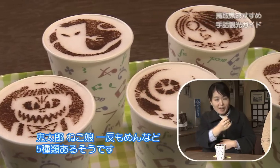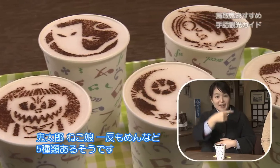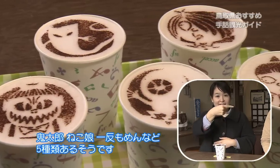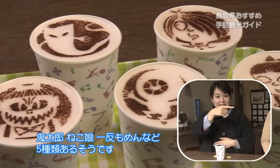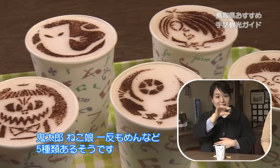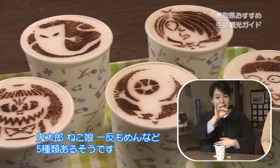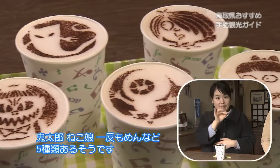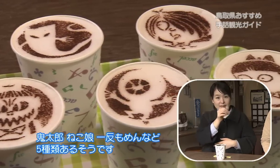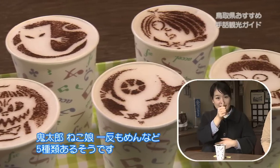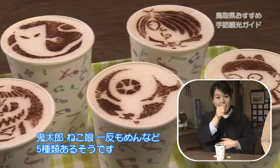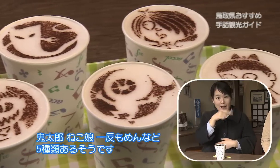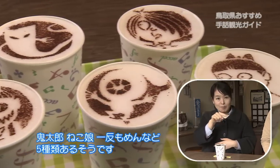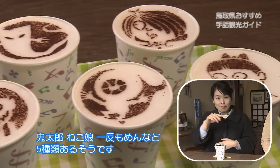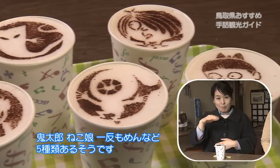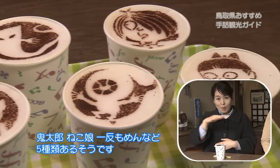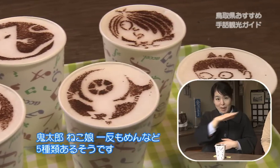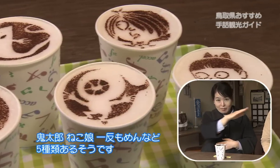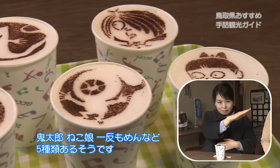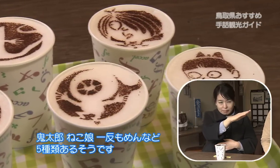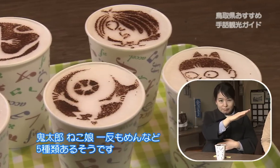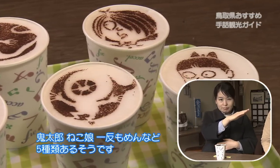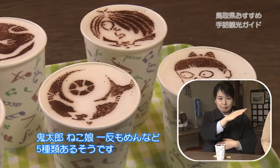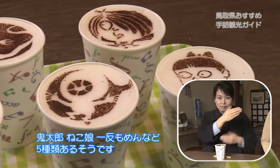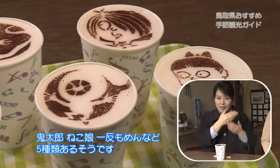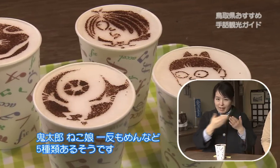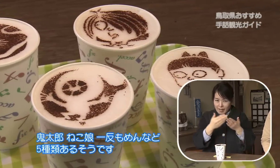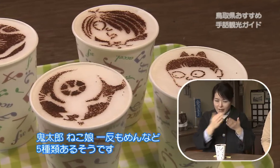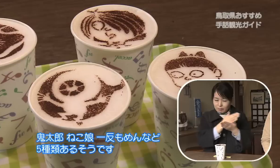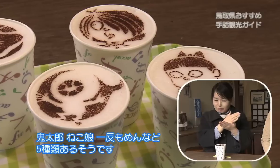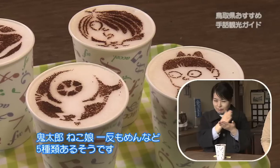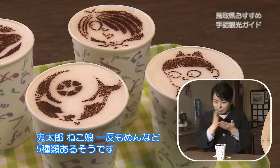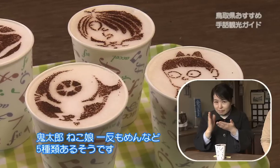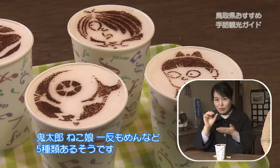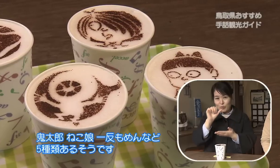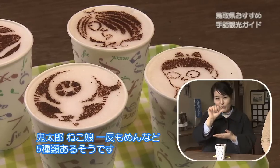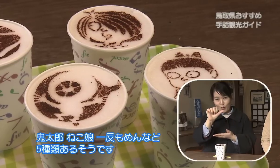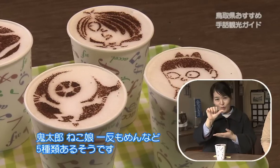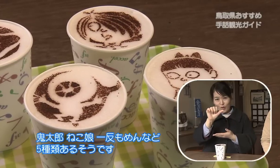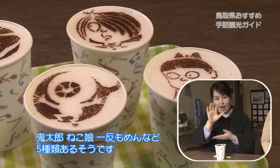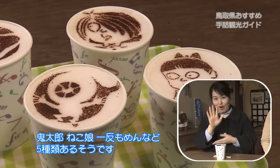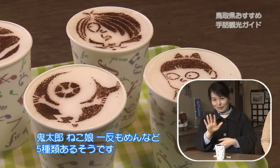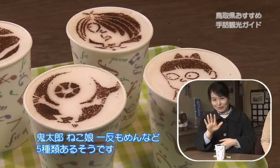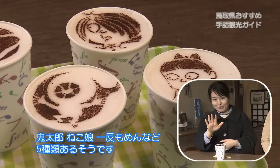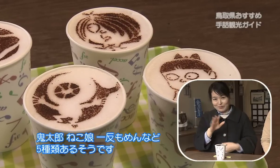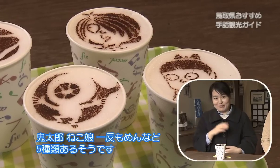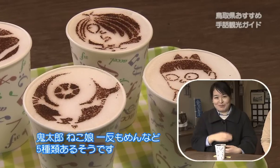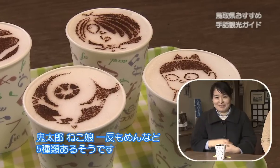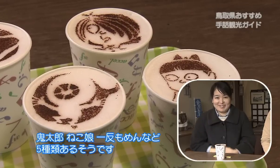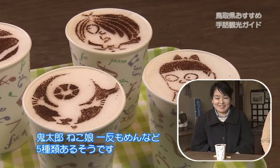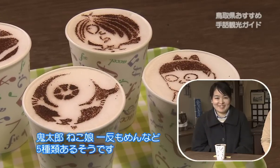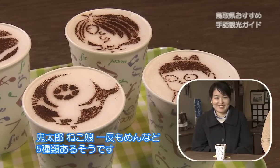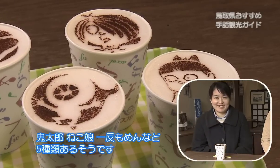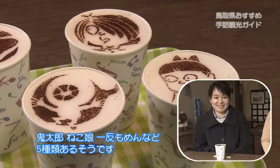猫娘一旦もめなど5種類あるそうです